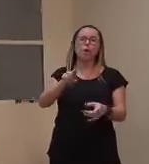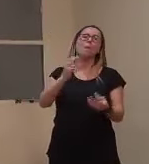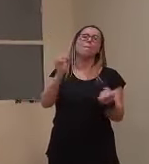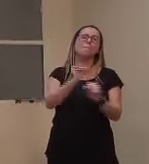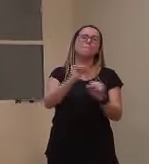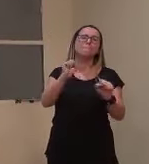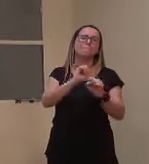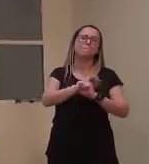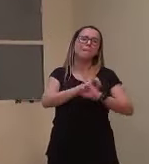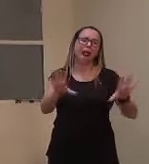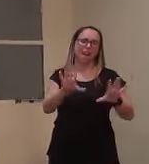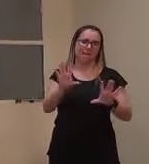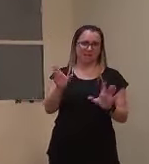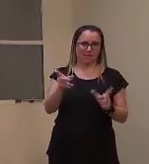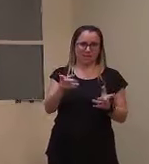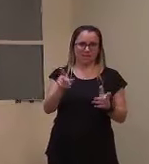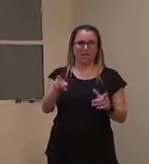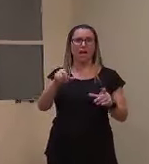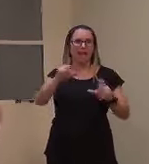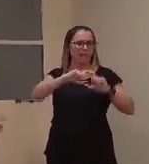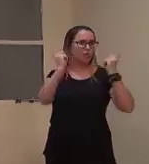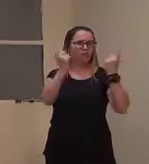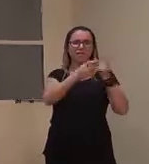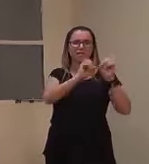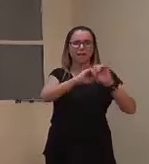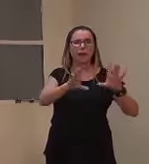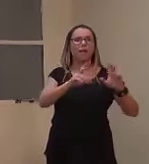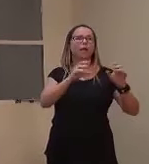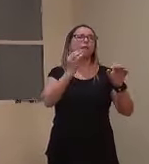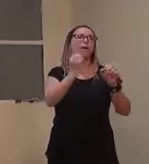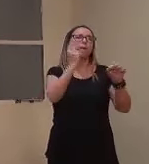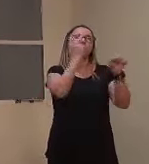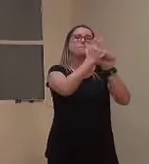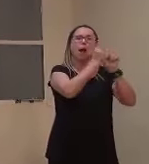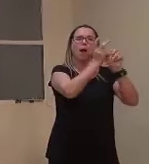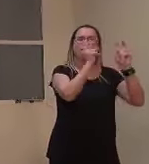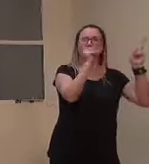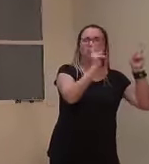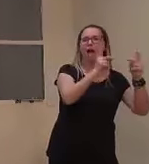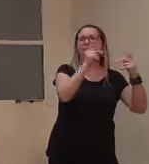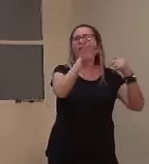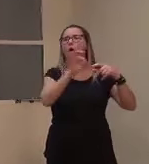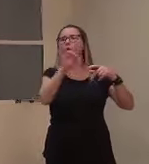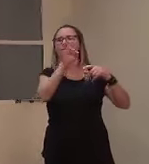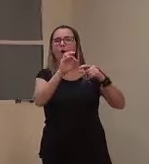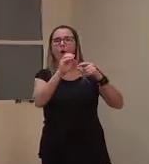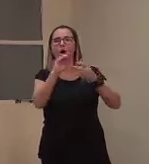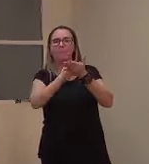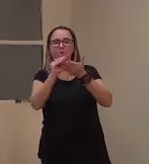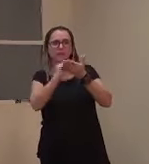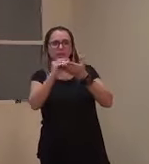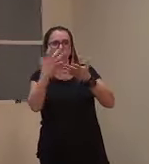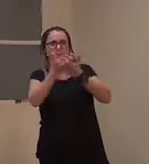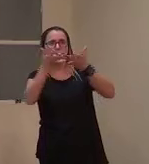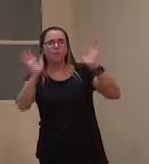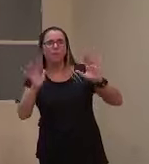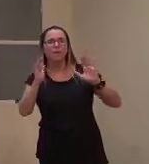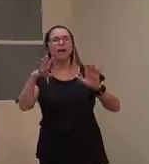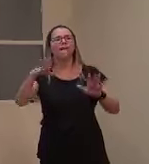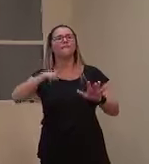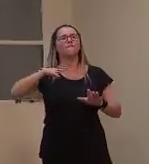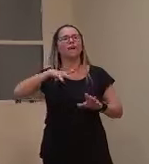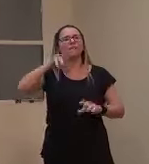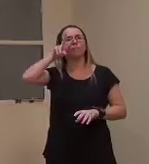y que a veces aparecen desde los profesorados desde la administración pública la falta de visión